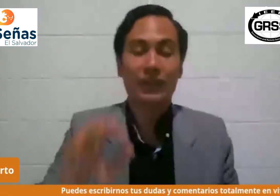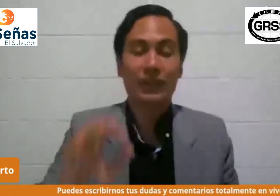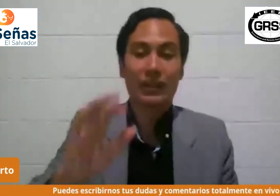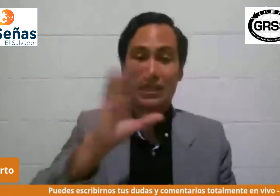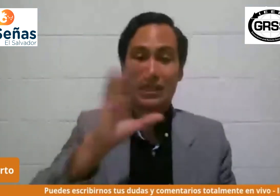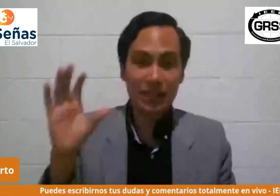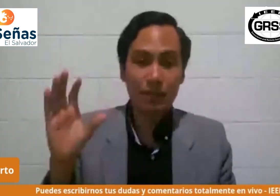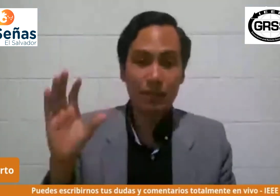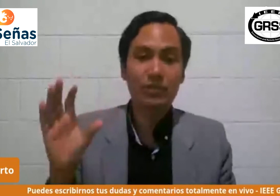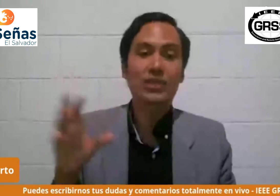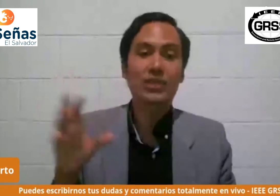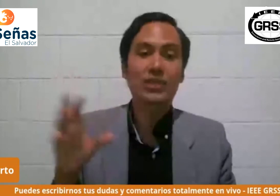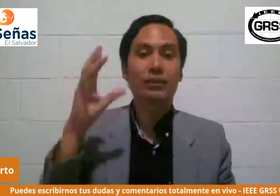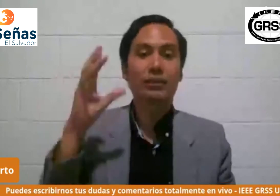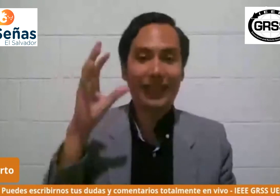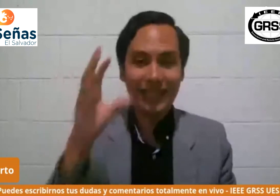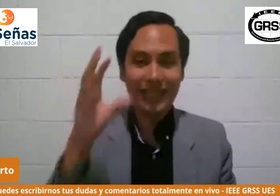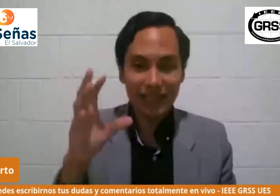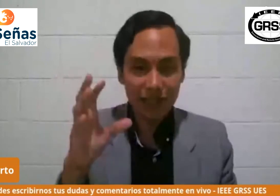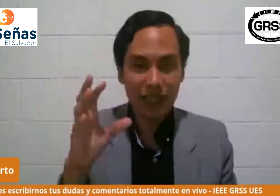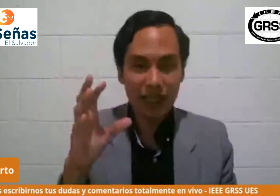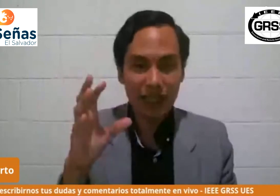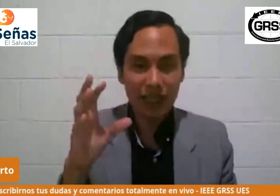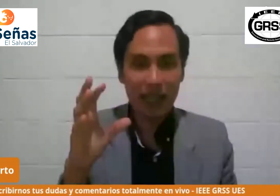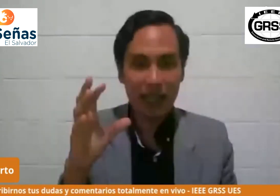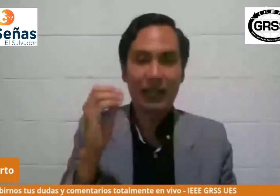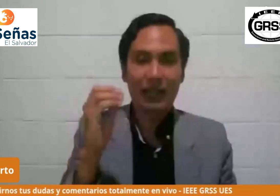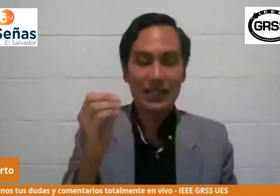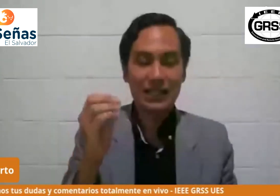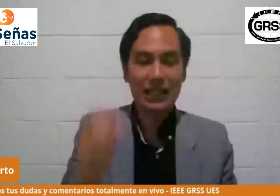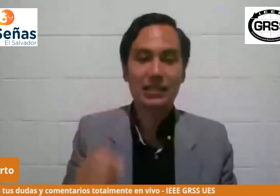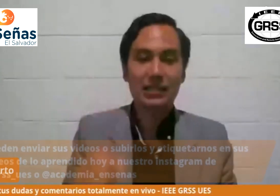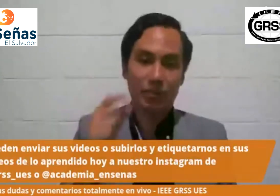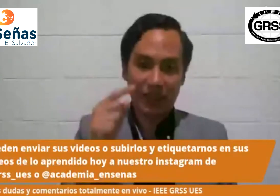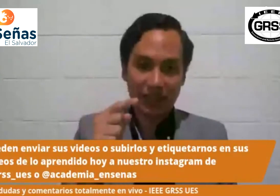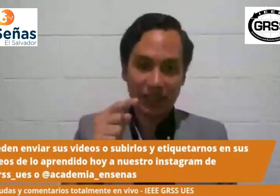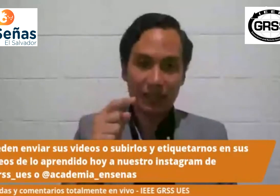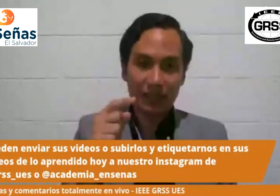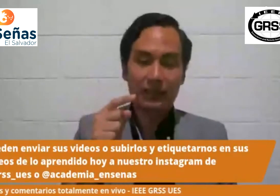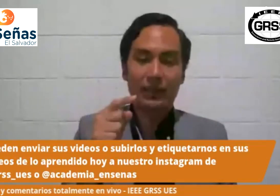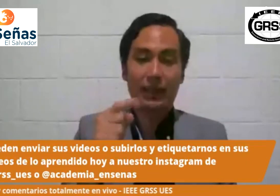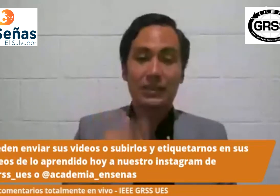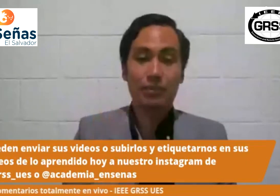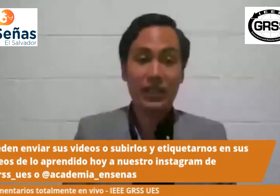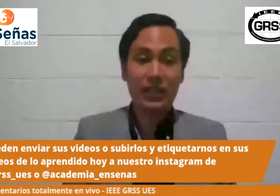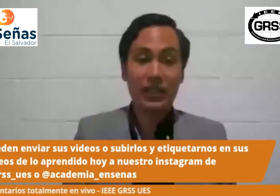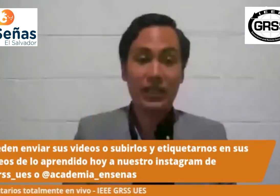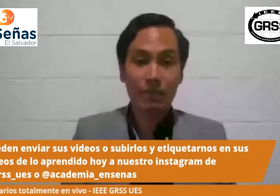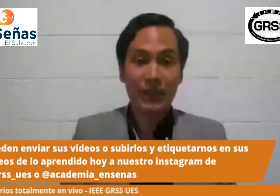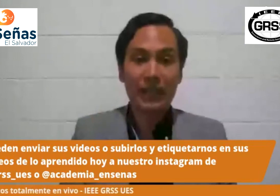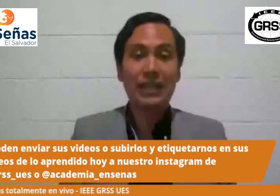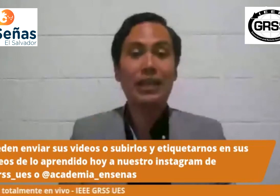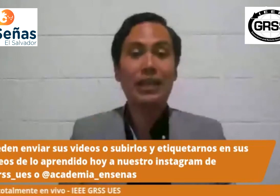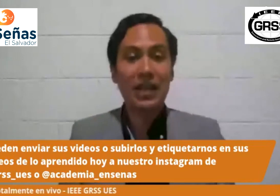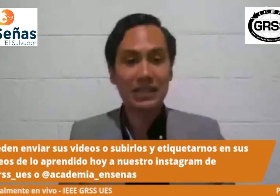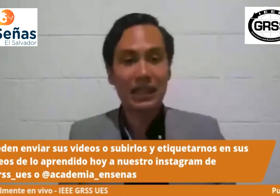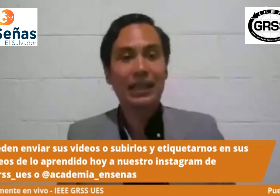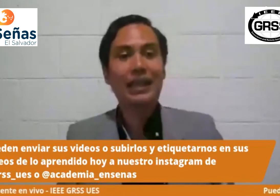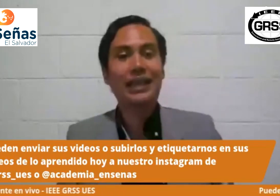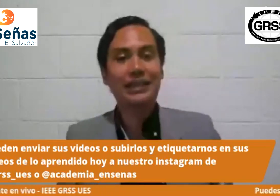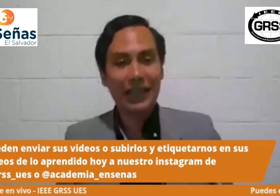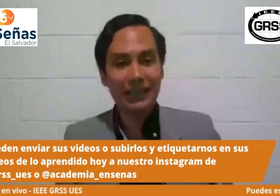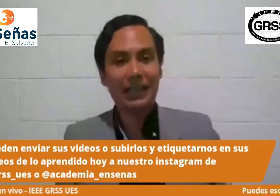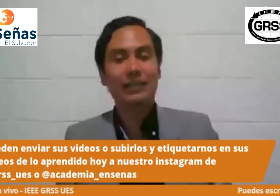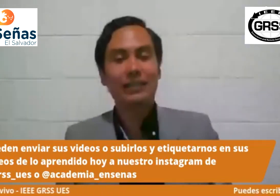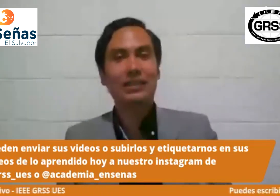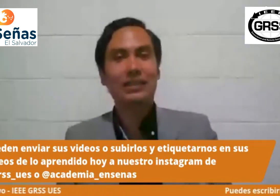Semana Internacional de la Persona Sorda, el Día Internacional de la Lengua de Señas, que es el 23 de septiembre, y además